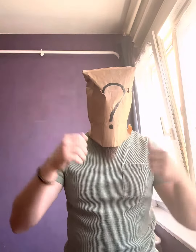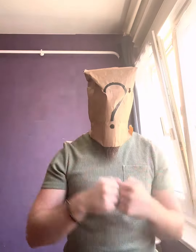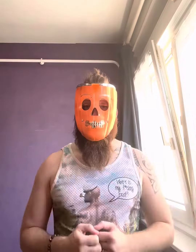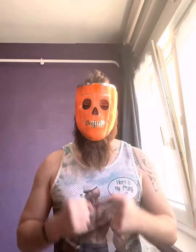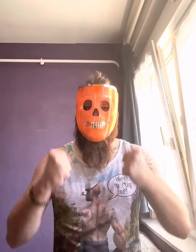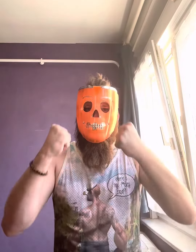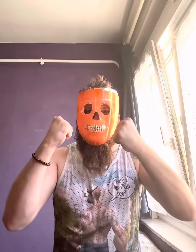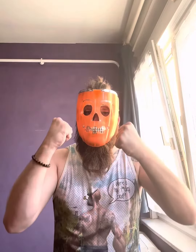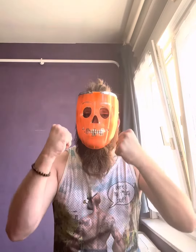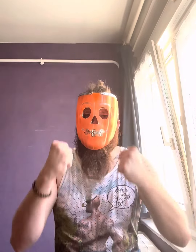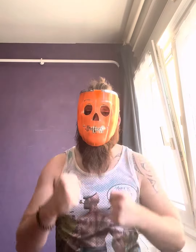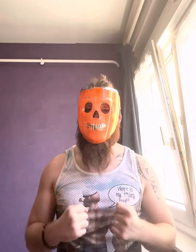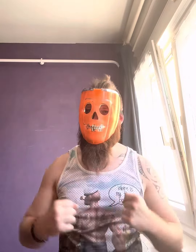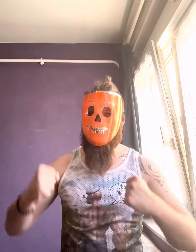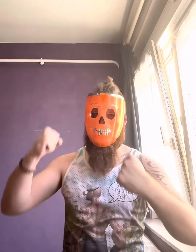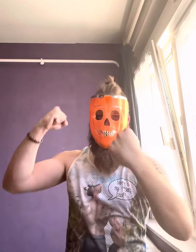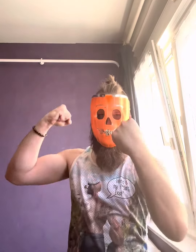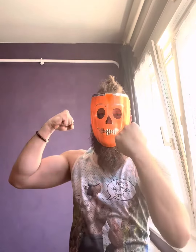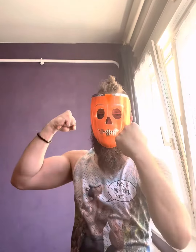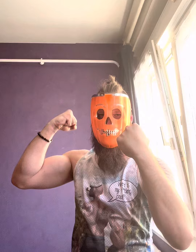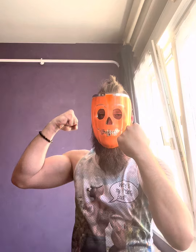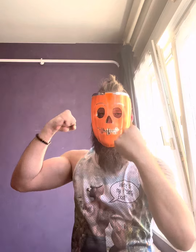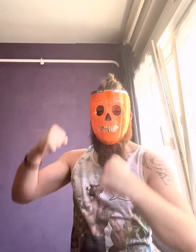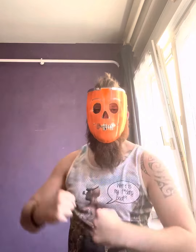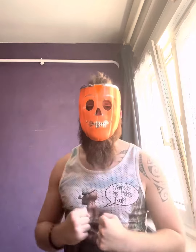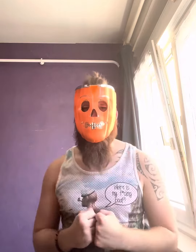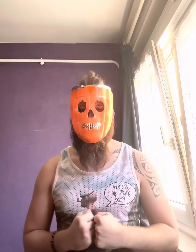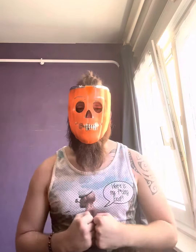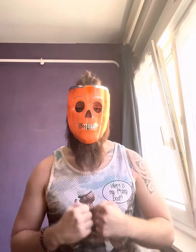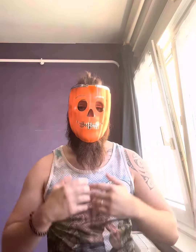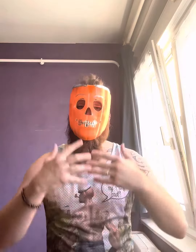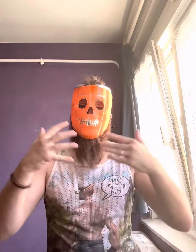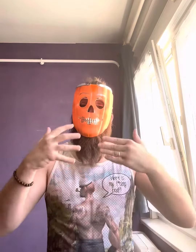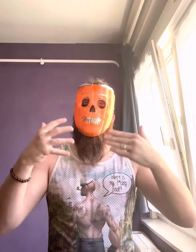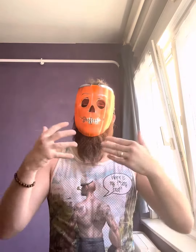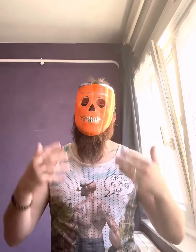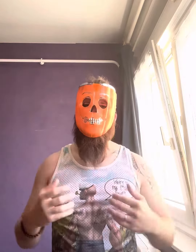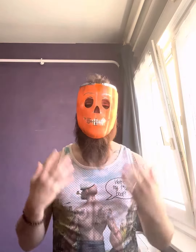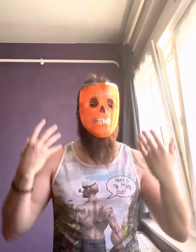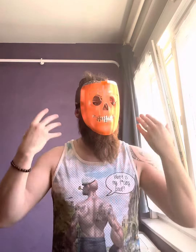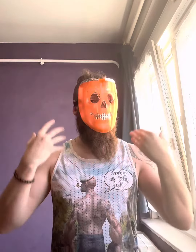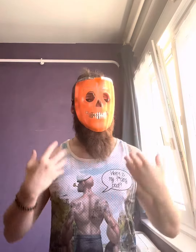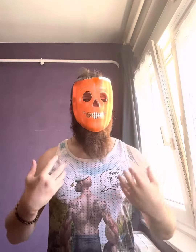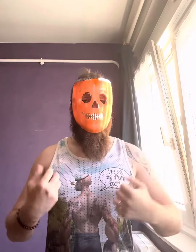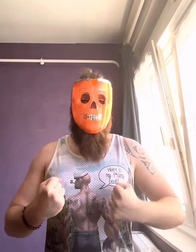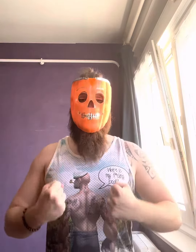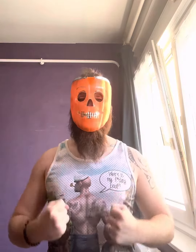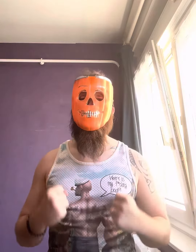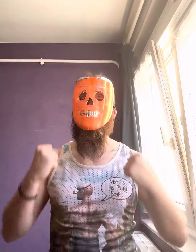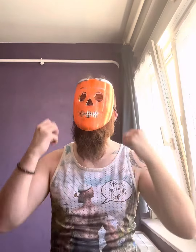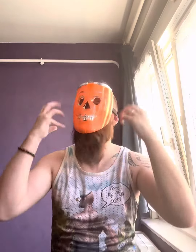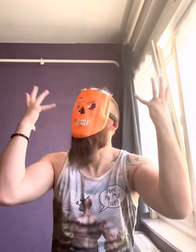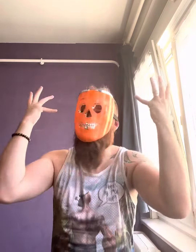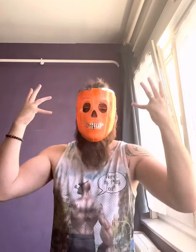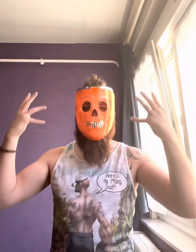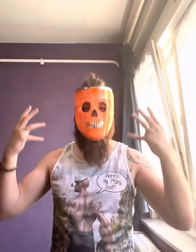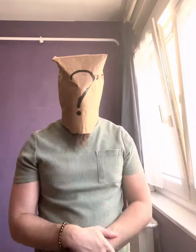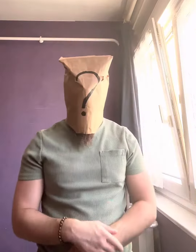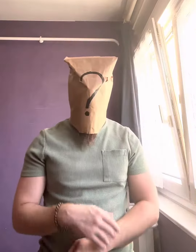merci j'ai compris je vais enfin pouvoir me la péter maintenant les autres penseront enfin que je suis intelligent beau rayonnant circuit